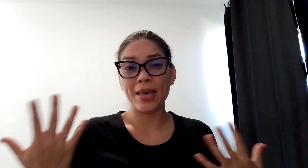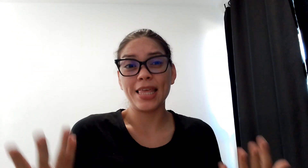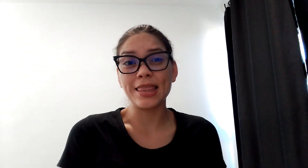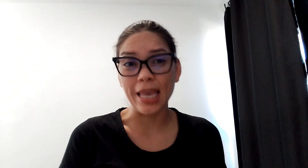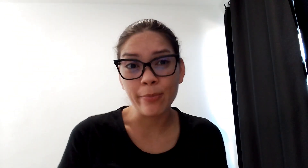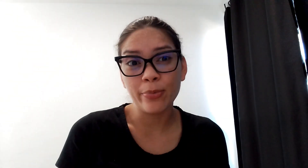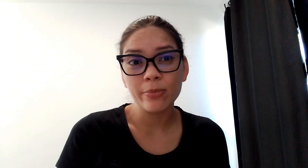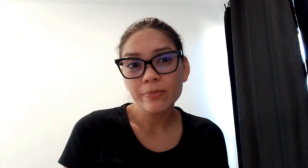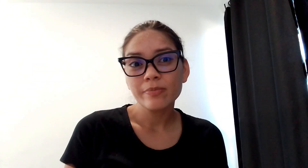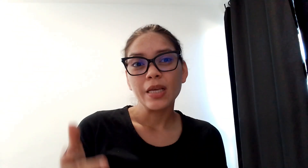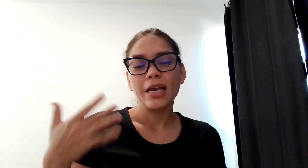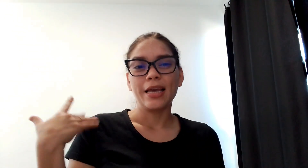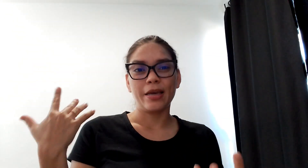perder tempo